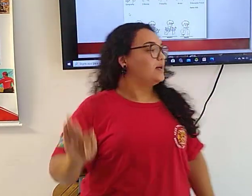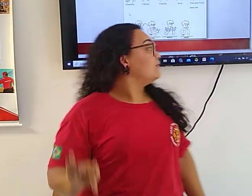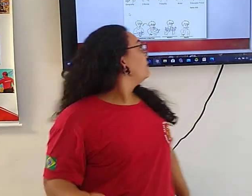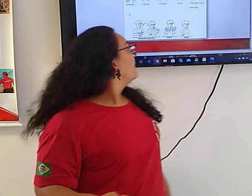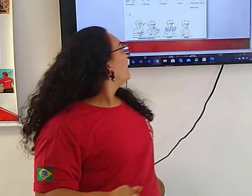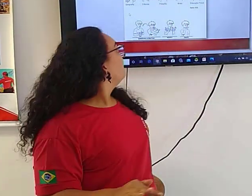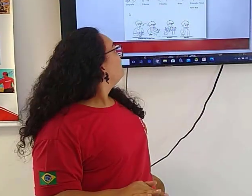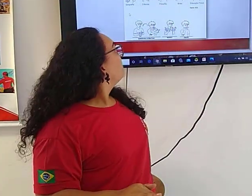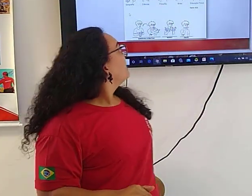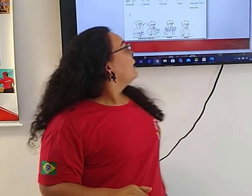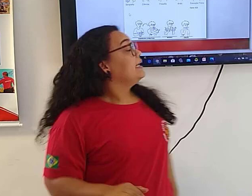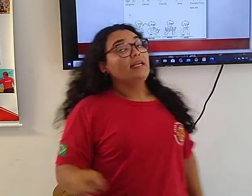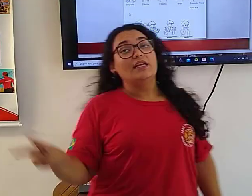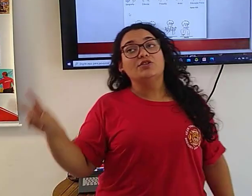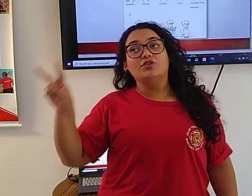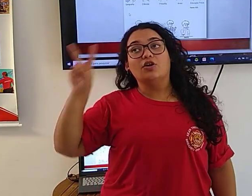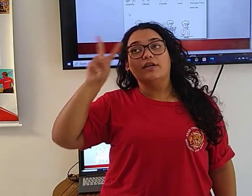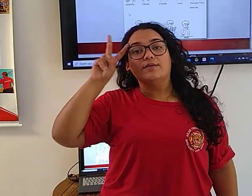mão, tá? História,